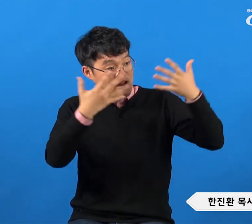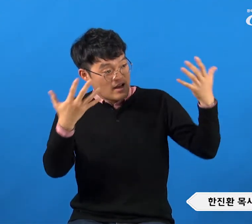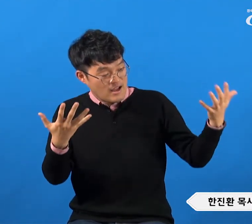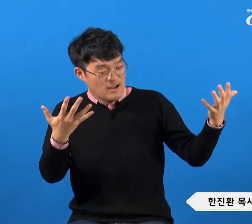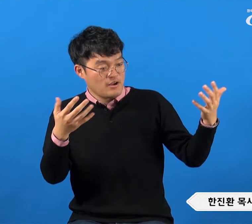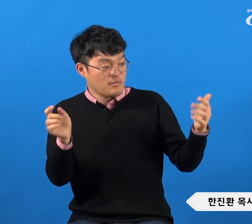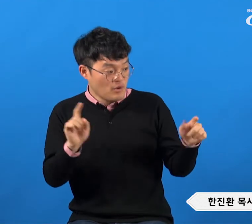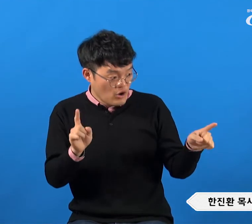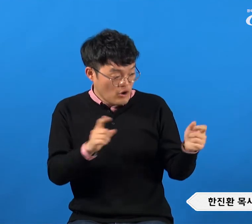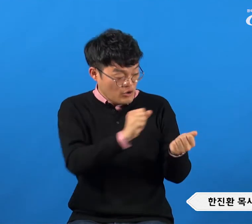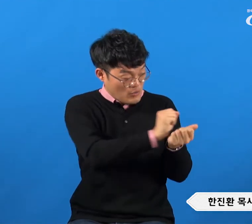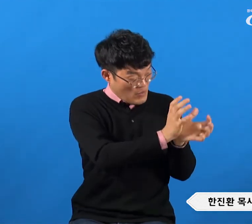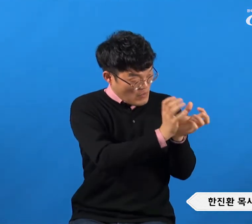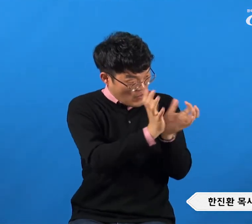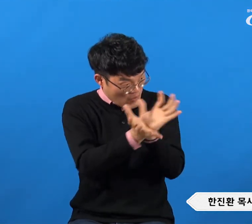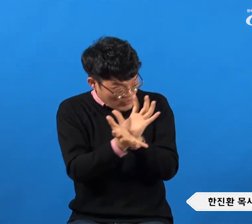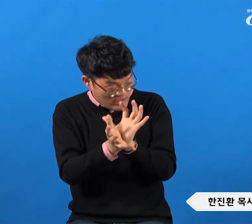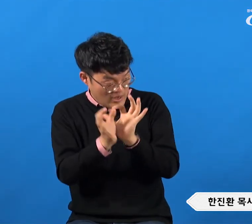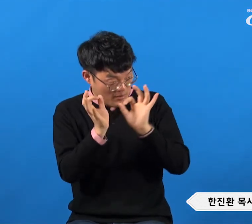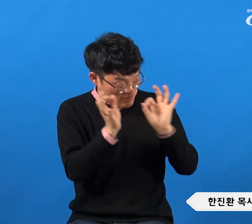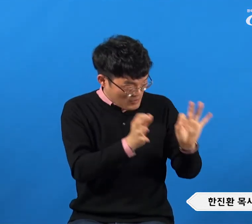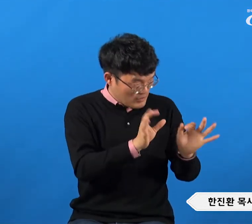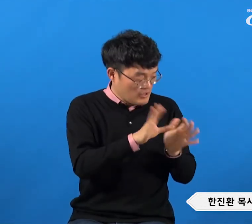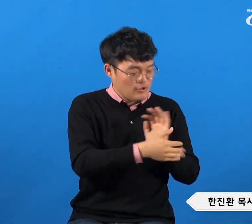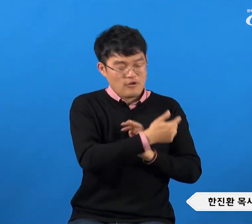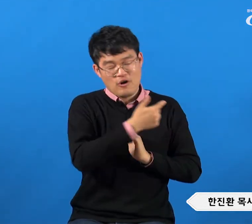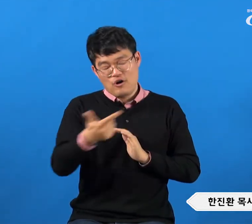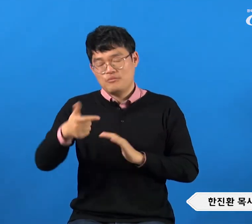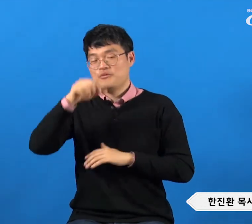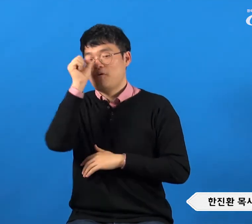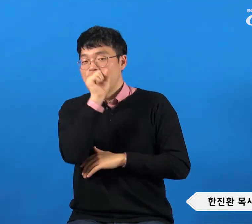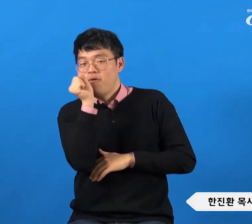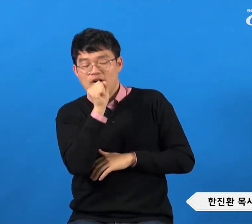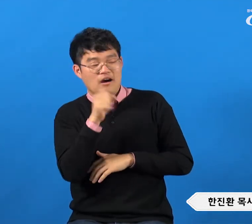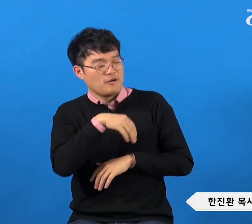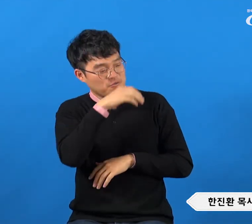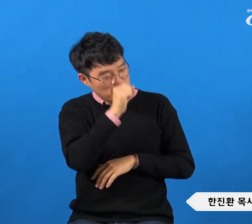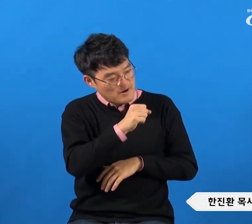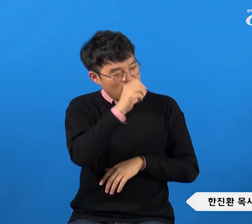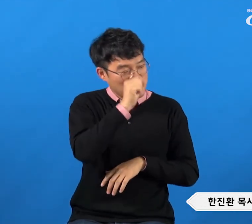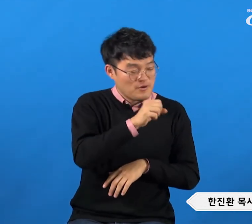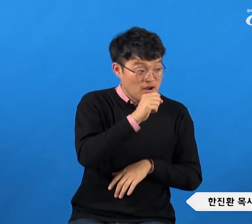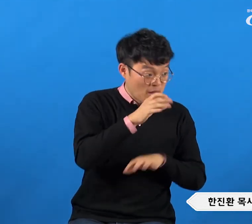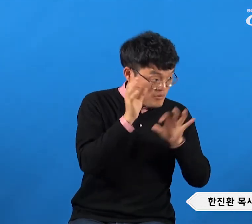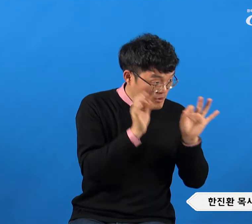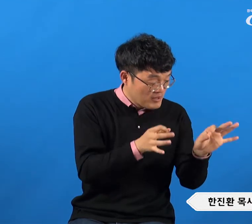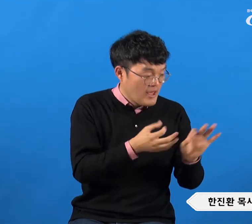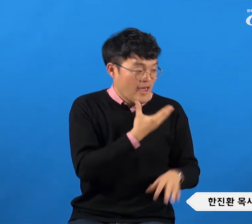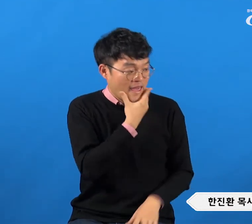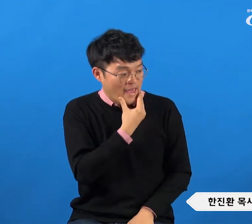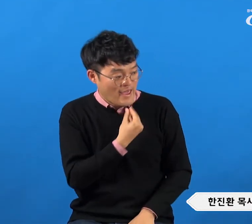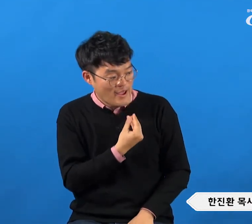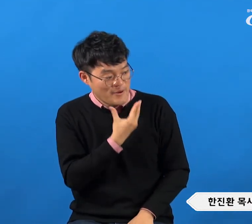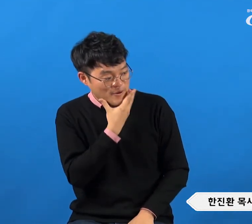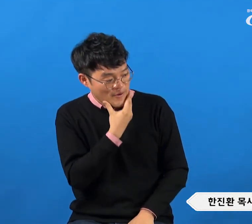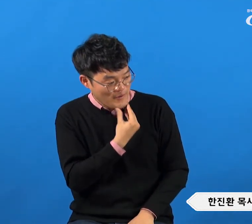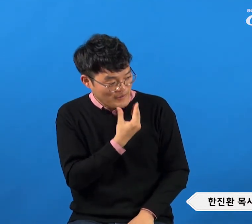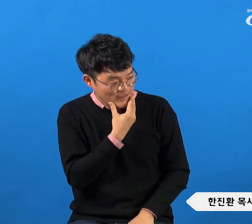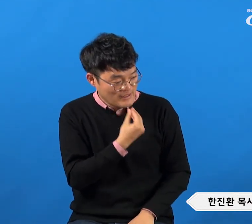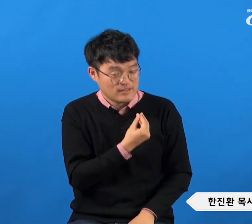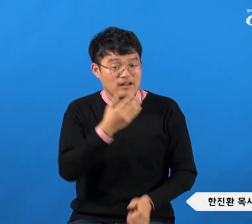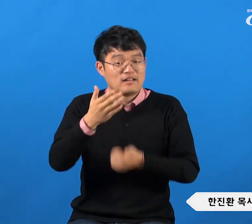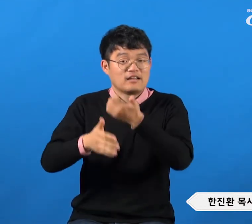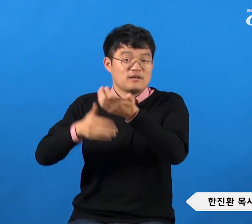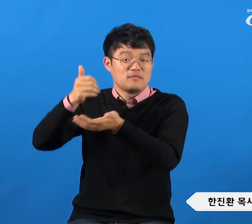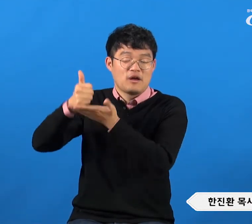화창한 철쭉 바라고 보기만 해도 너무 좋아서 좋다, 보기만 해도 행복하고,